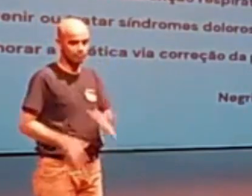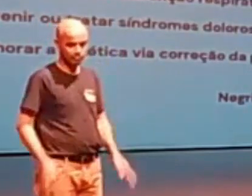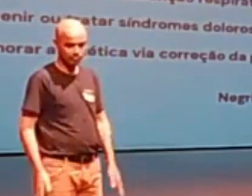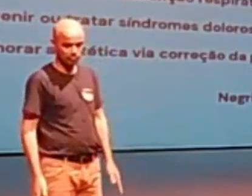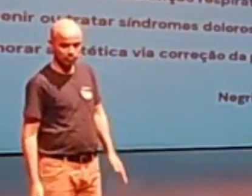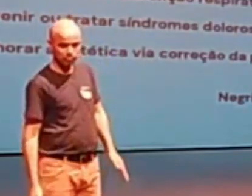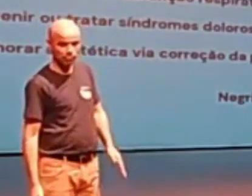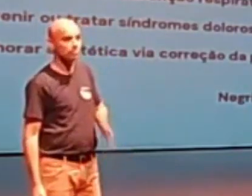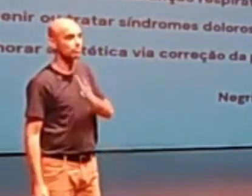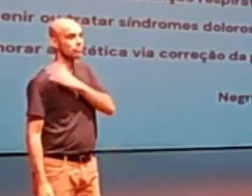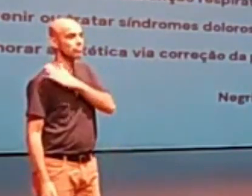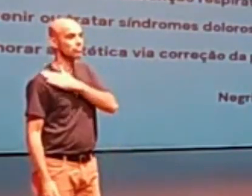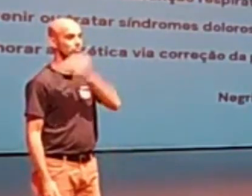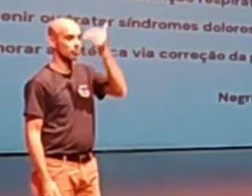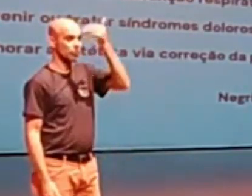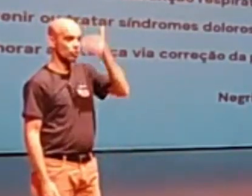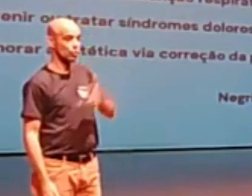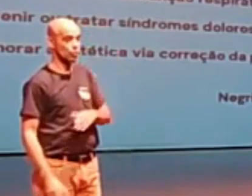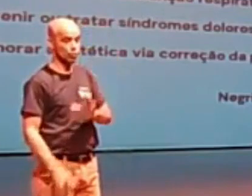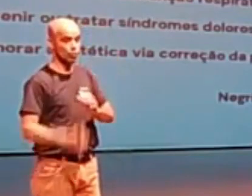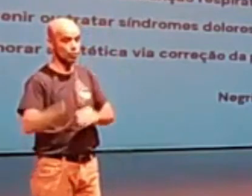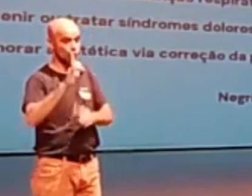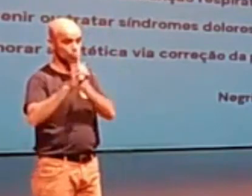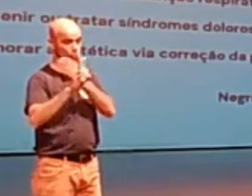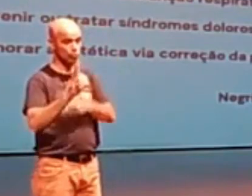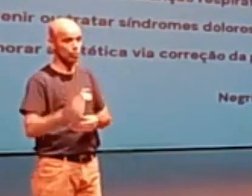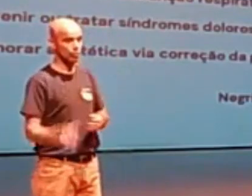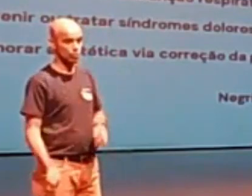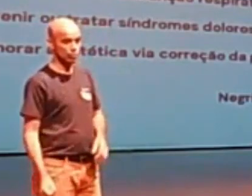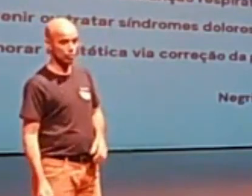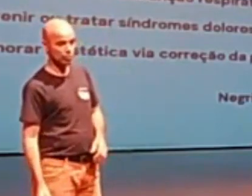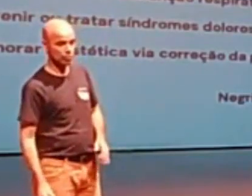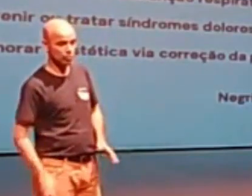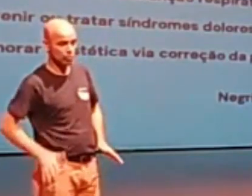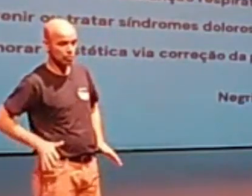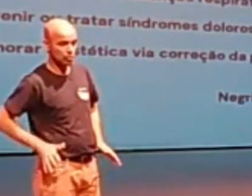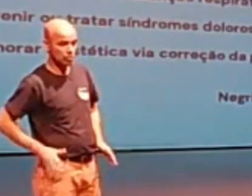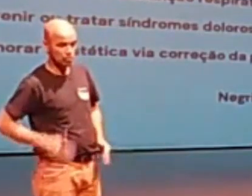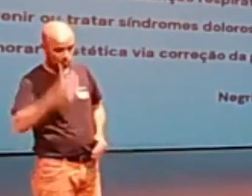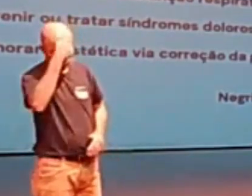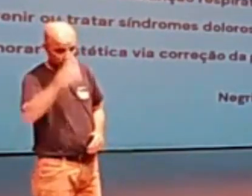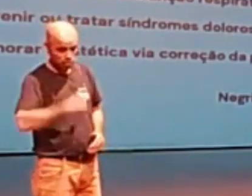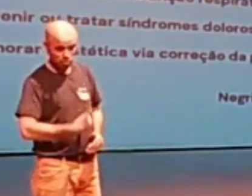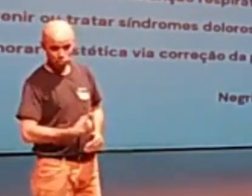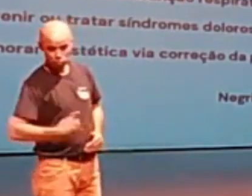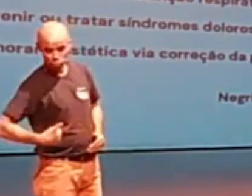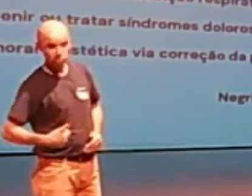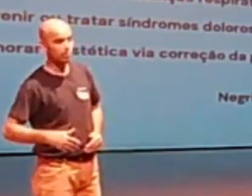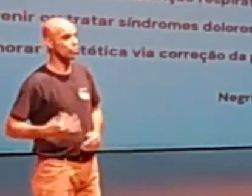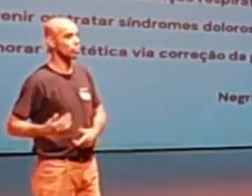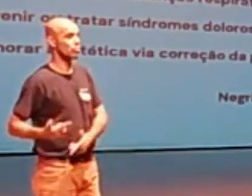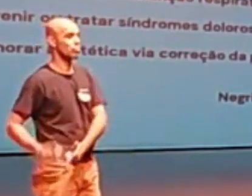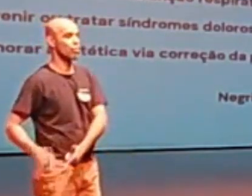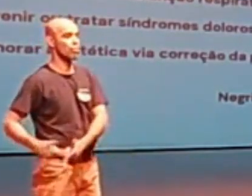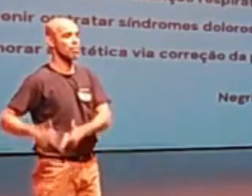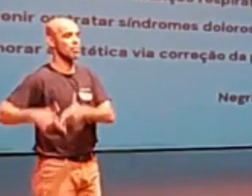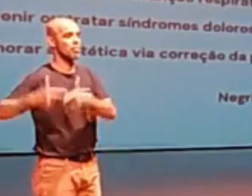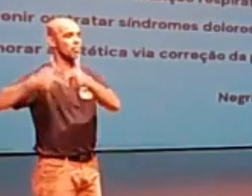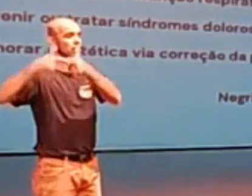mais sobrecarga em todo o lado direito, então geralmente ele já vem com o quadril com mais problema, o joelho com mais problema, o tornozelo com mais